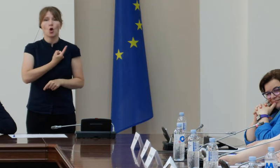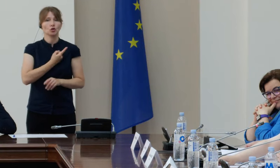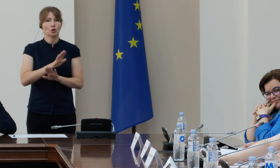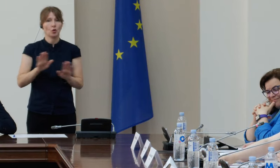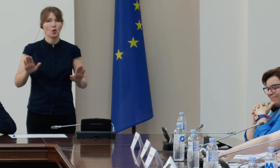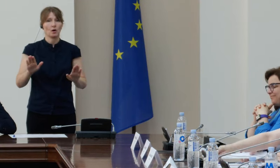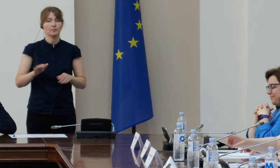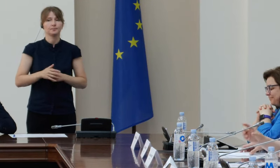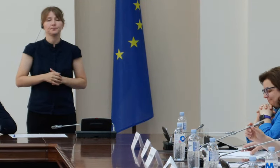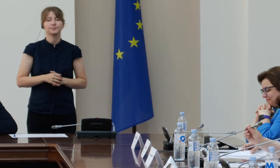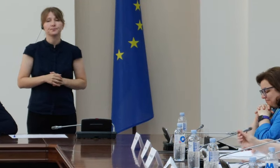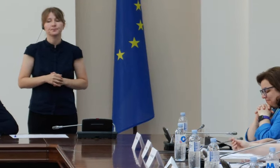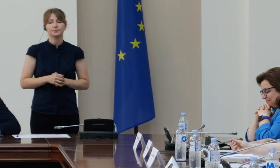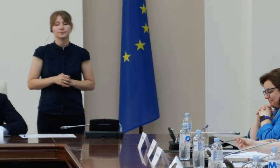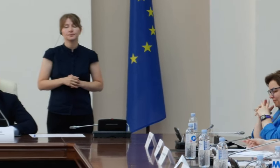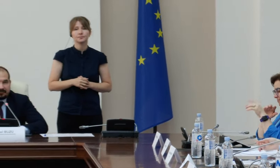Mulțumim!